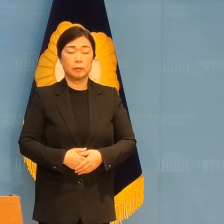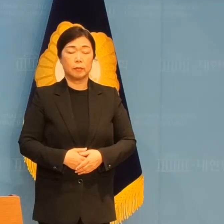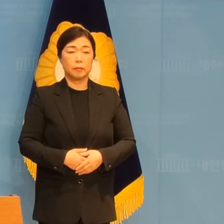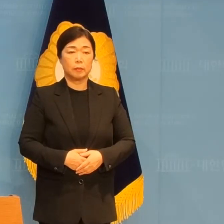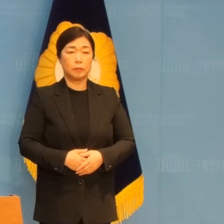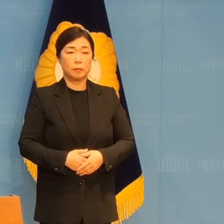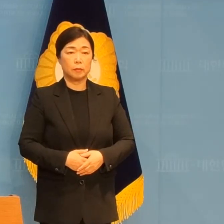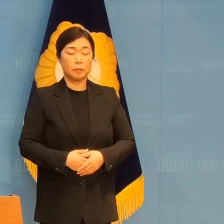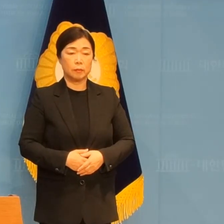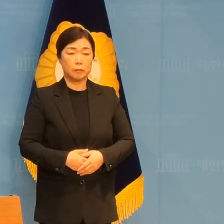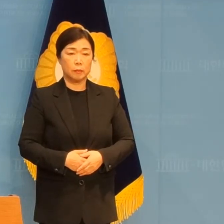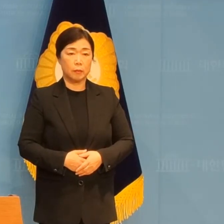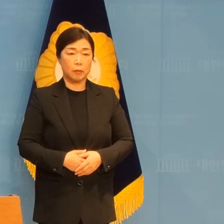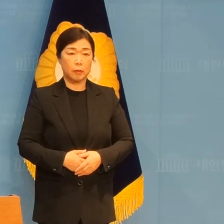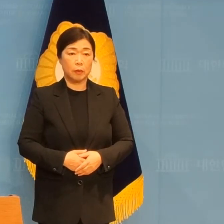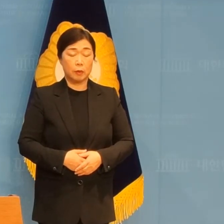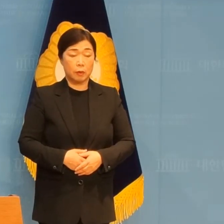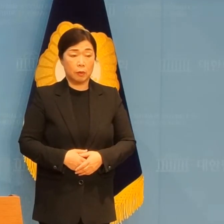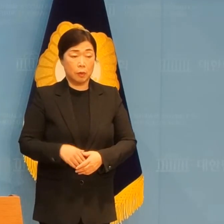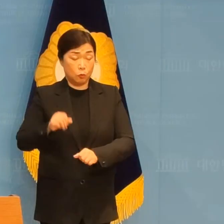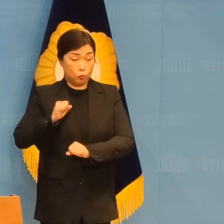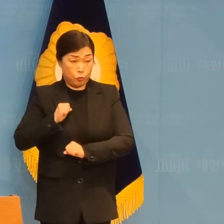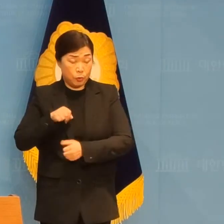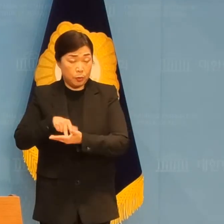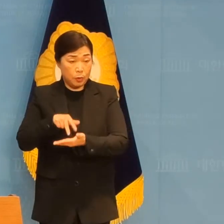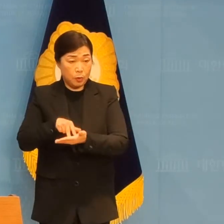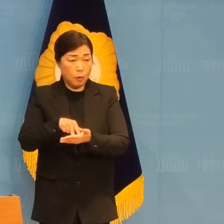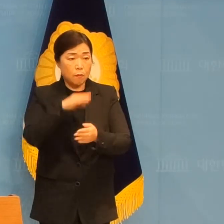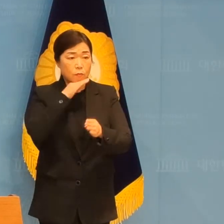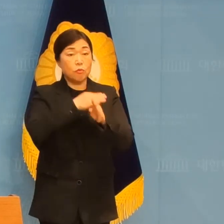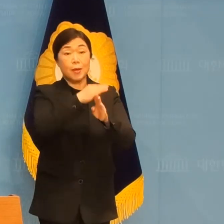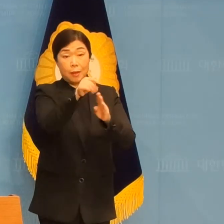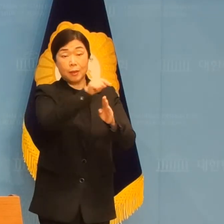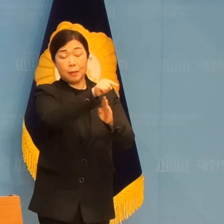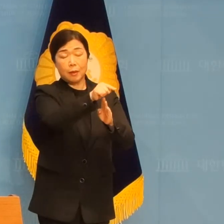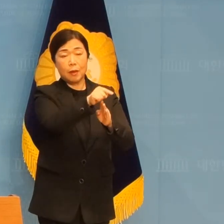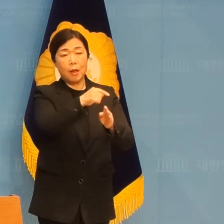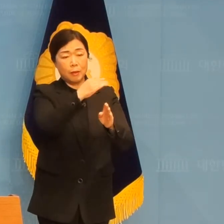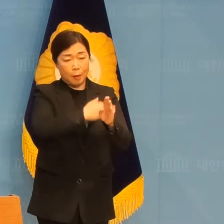군이 북한에 남북 군사당국 회담을 공식 제안했습니다.